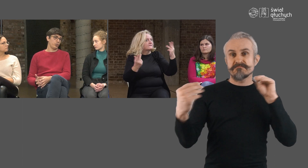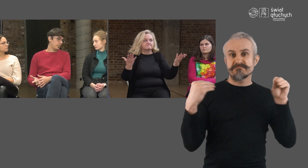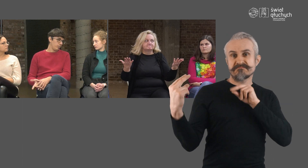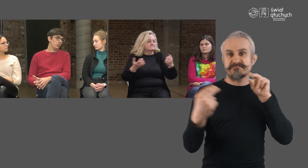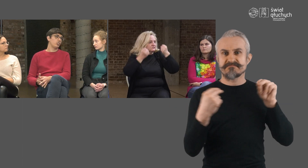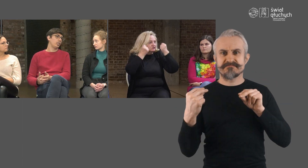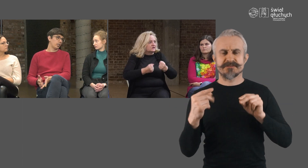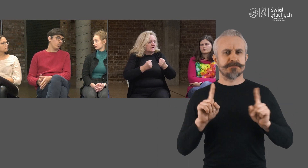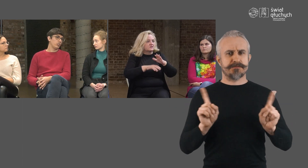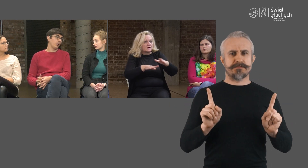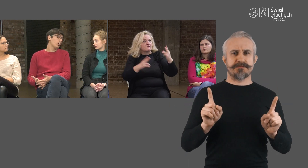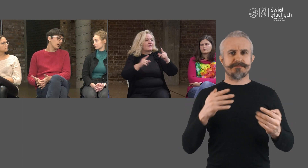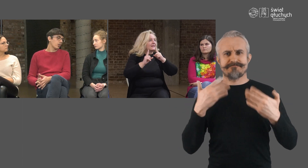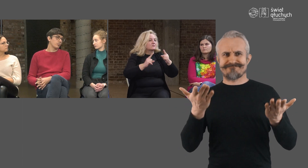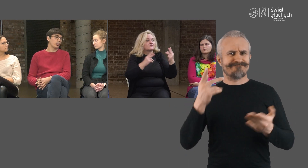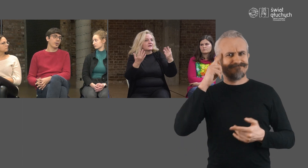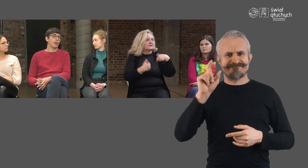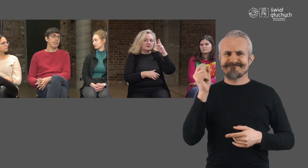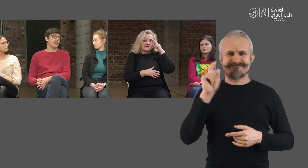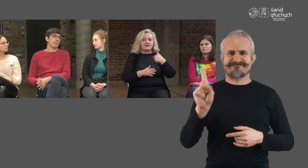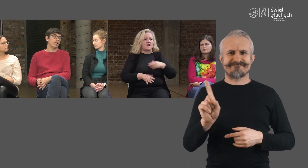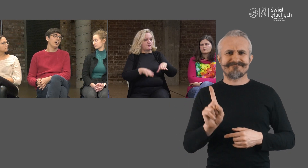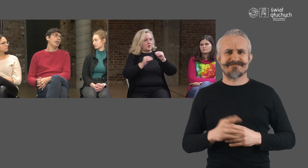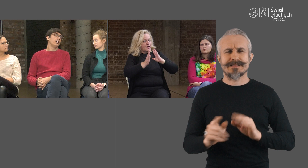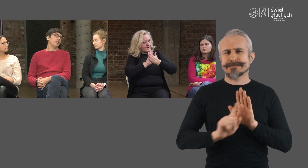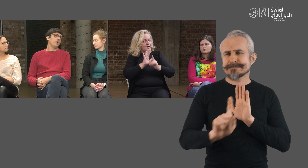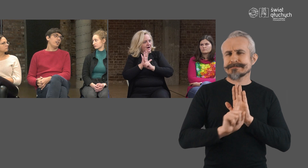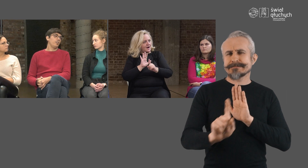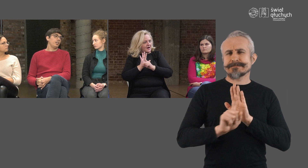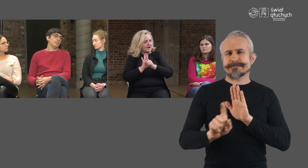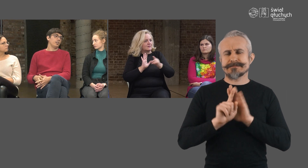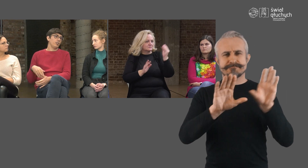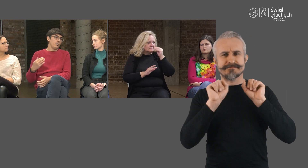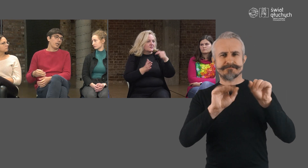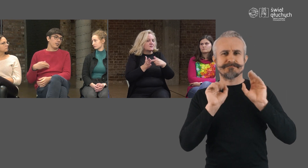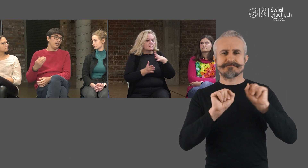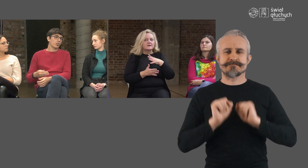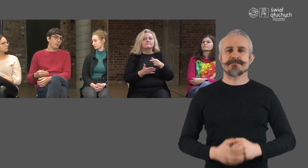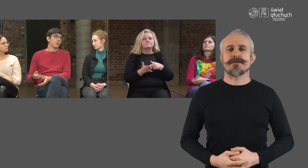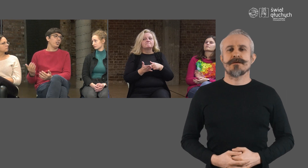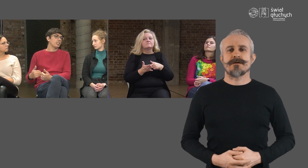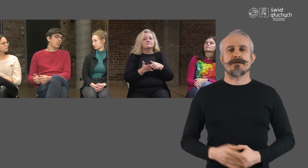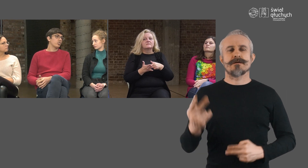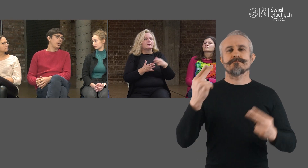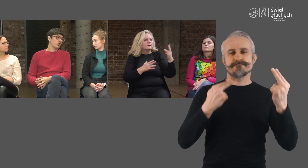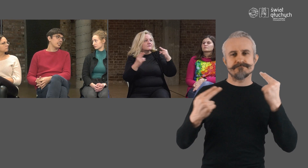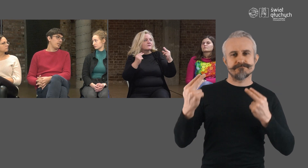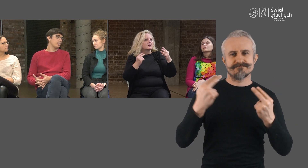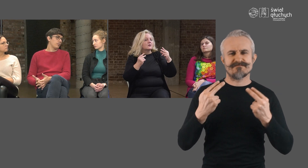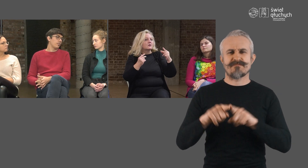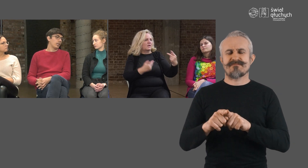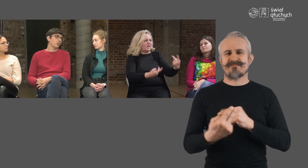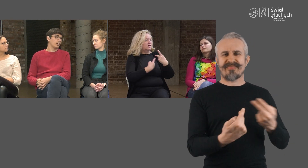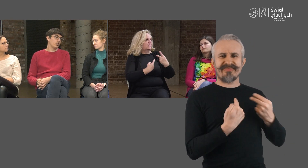mówią, między innymi ci jakie nauczyciele, bo ja rozpocząłem rehabilitację. Więc jak nie zrozumiałam, to nie zaczęli śmiać się